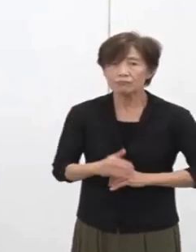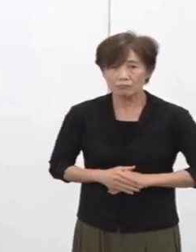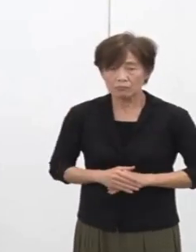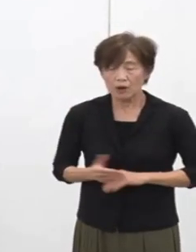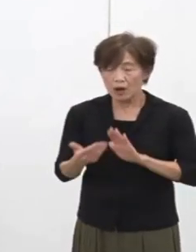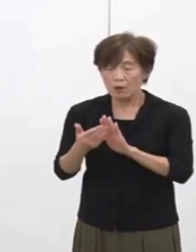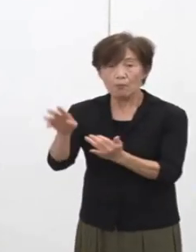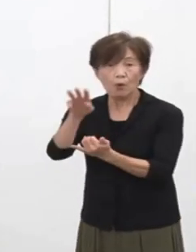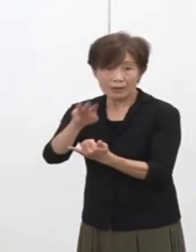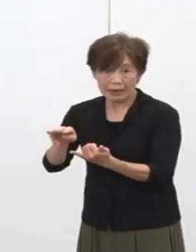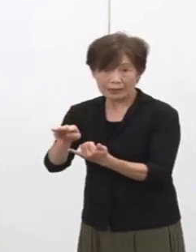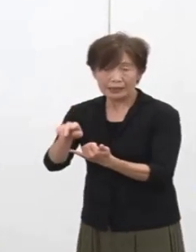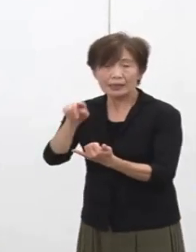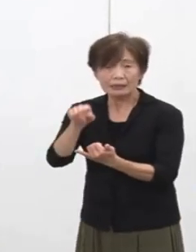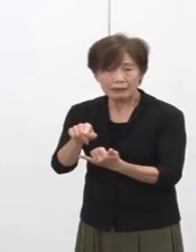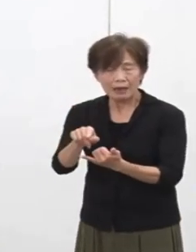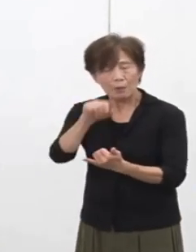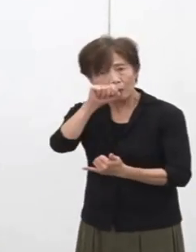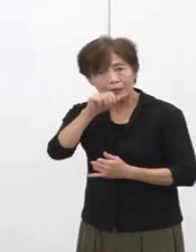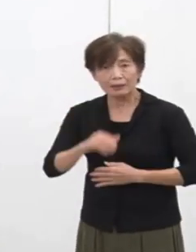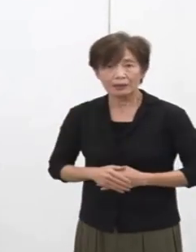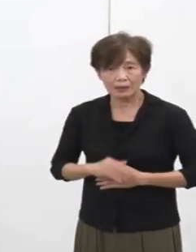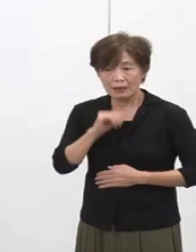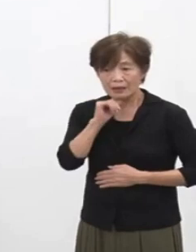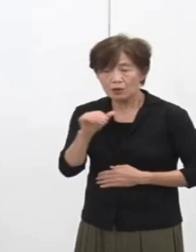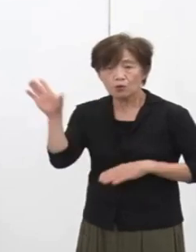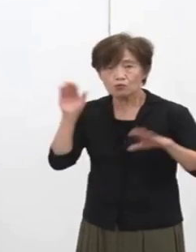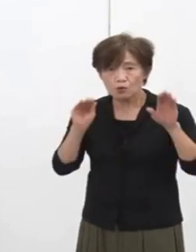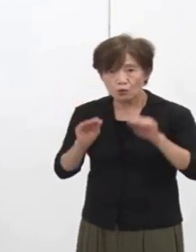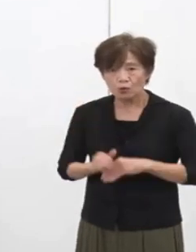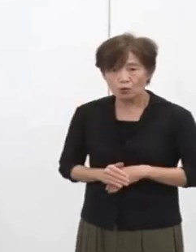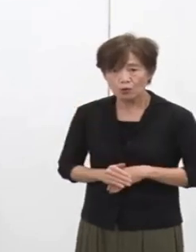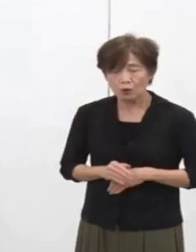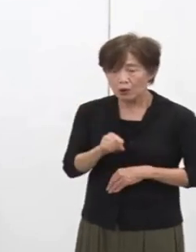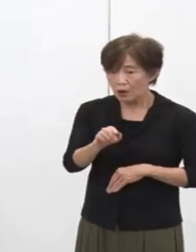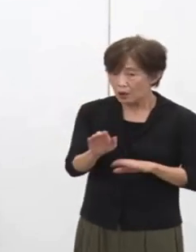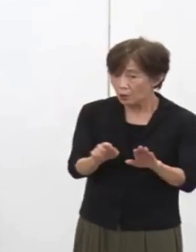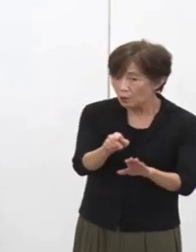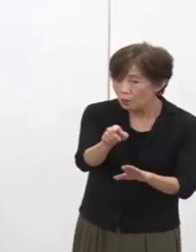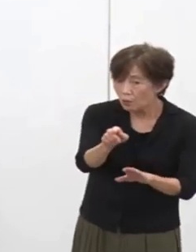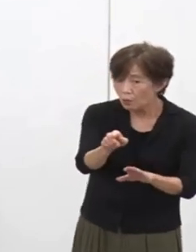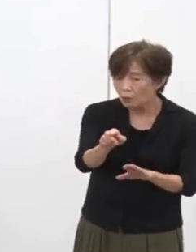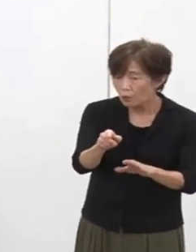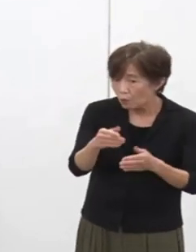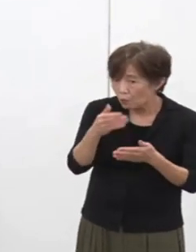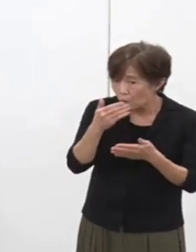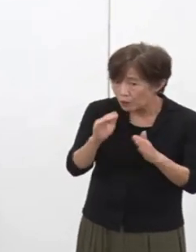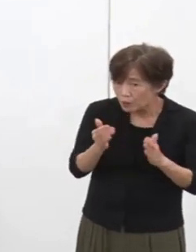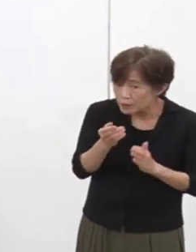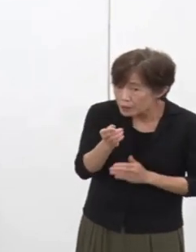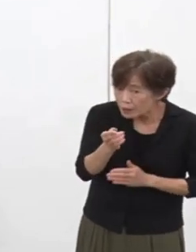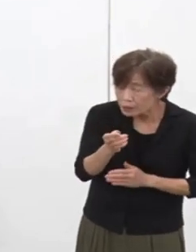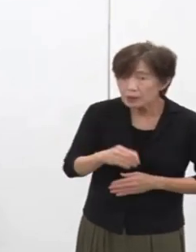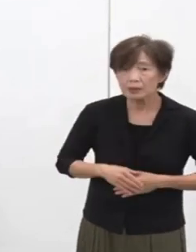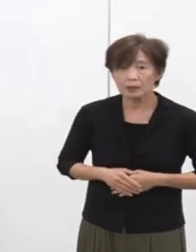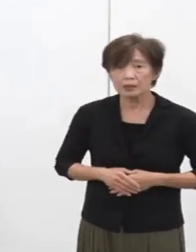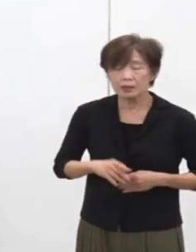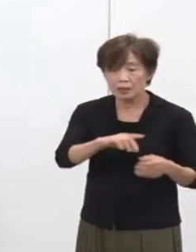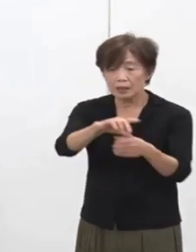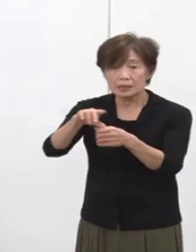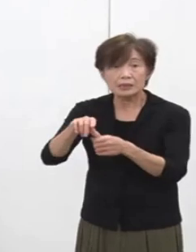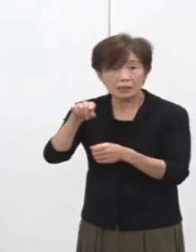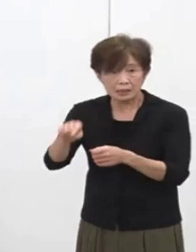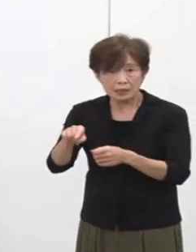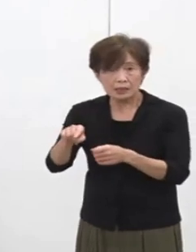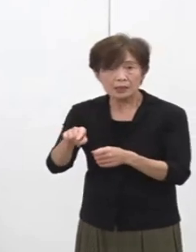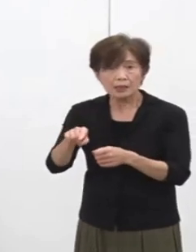し、先ほど申し上げた例えば貧困の情報、あの子ちょっとご飯食べてないんじゃないっていう情報を地域から学校現場につなげることだって